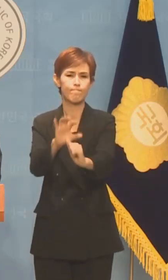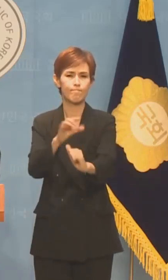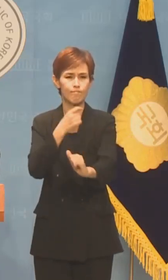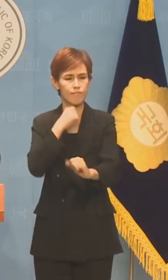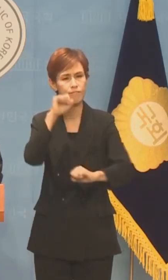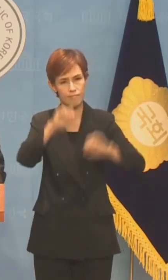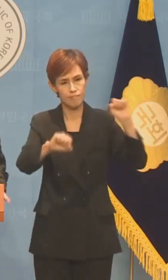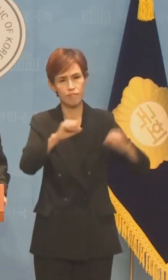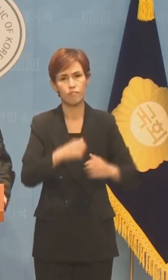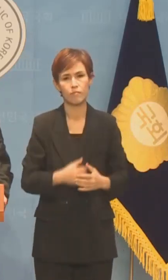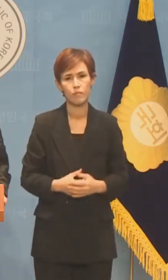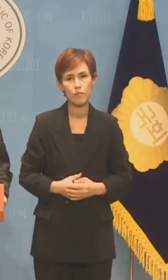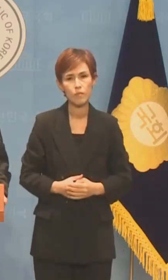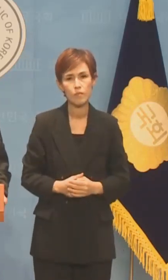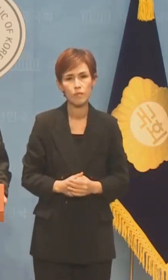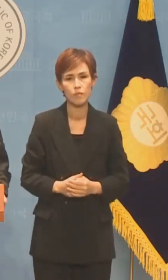것입니다.